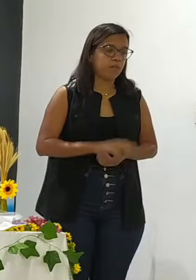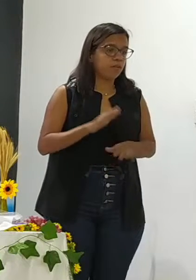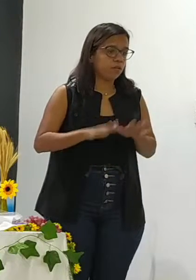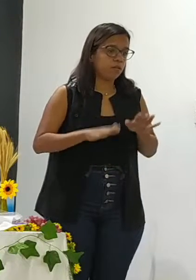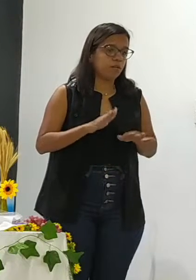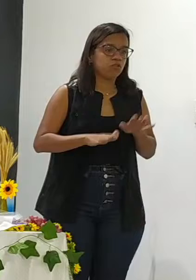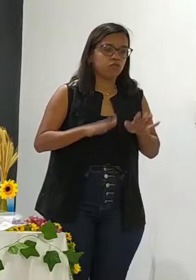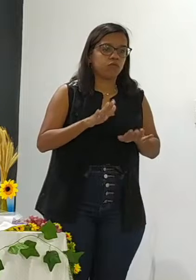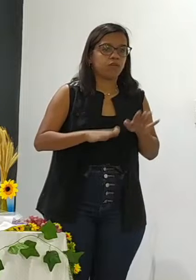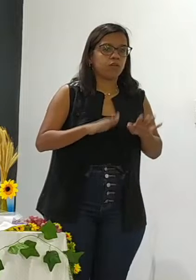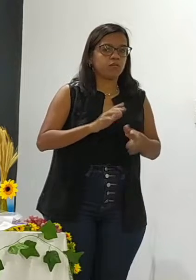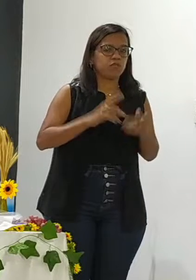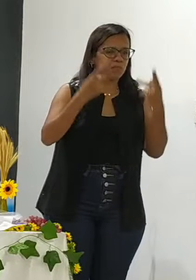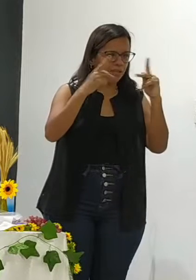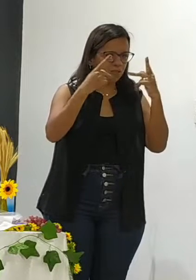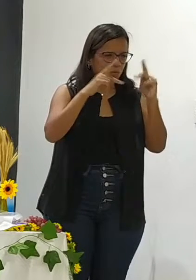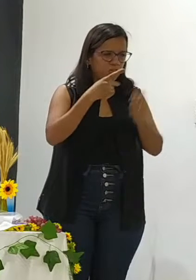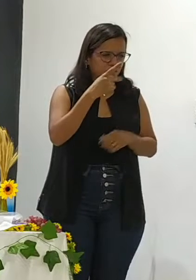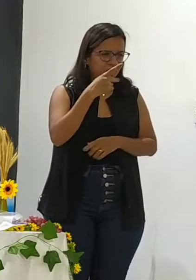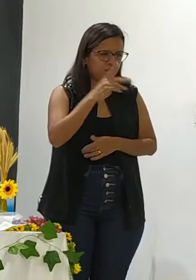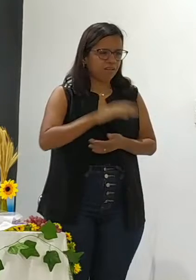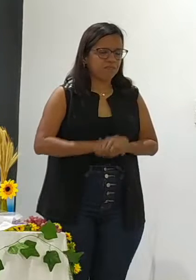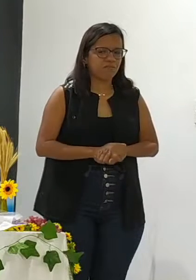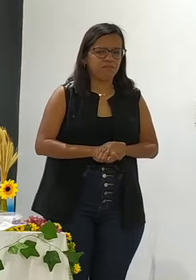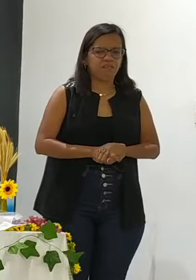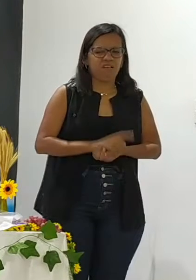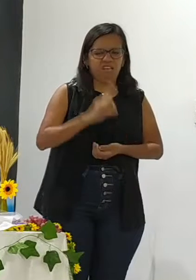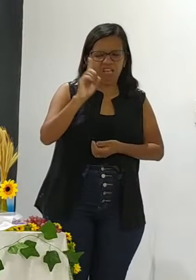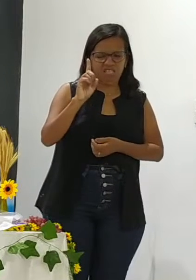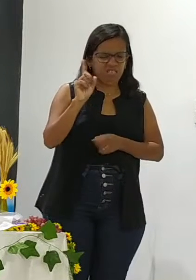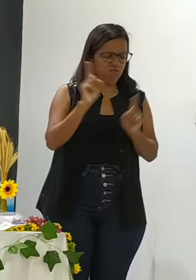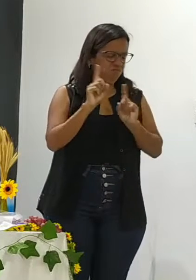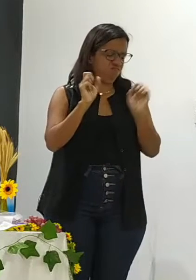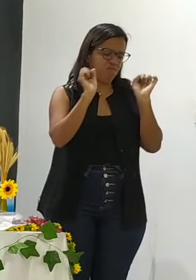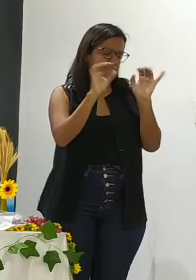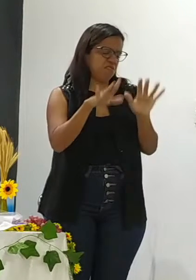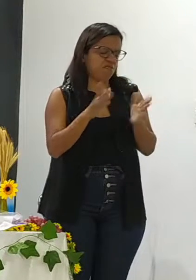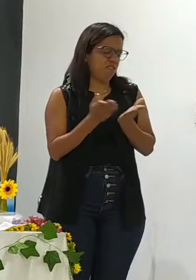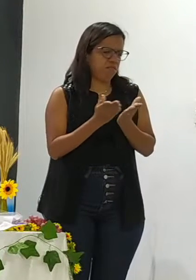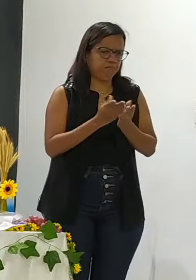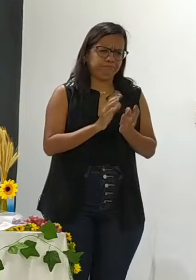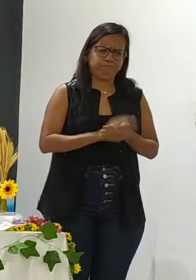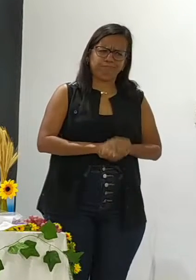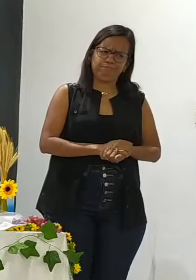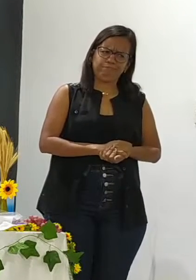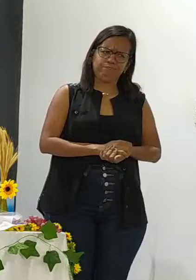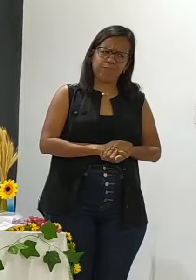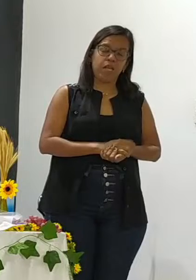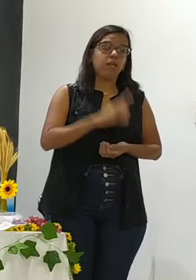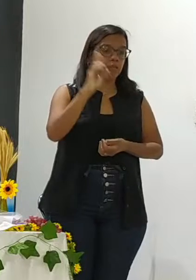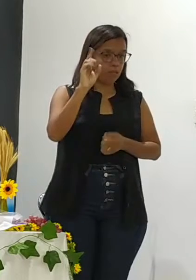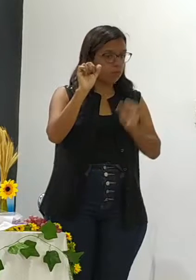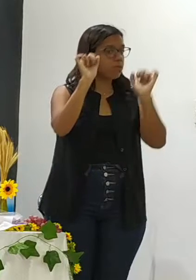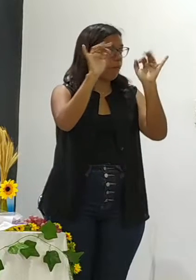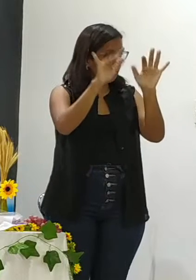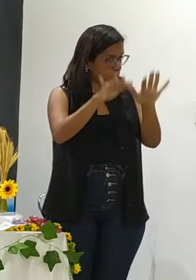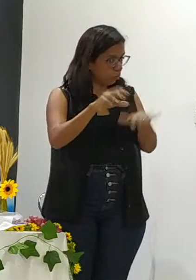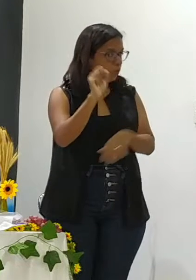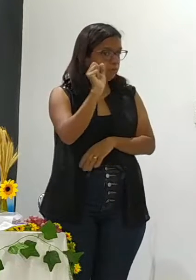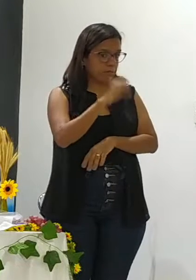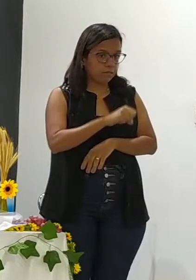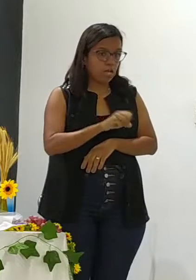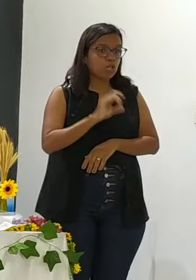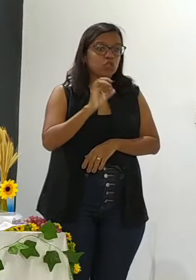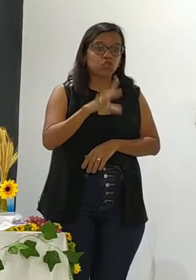fico escutando pregadores dizendo assim, Deus não abençoa quem não é crente, não. Pelo amor de Deus. Deus ele abençoa assim. Só